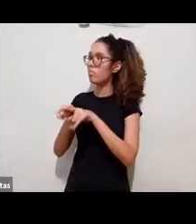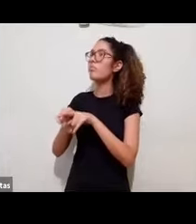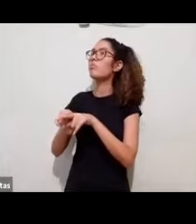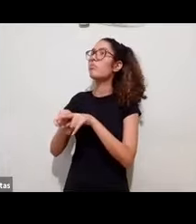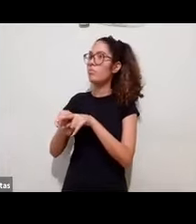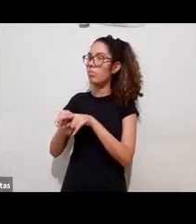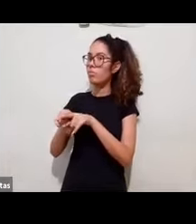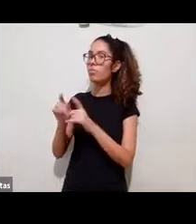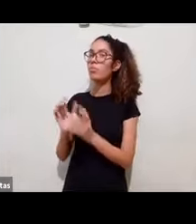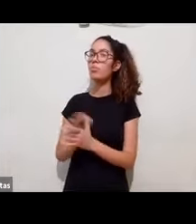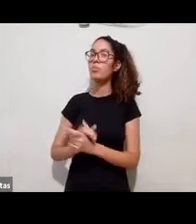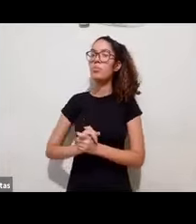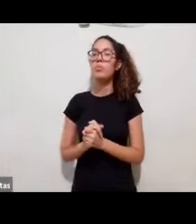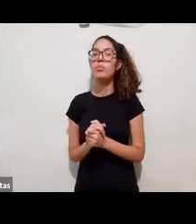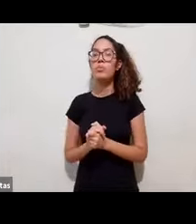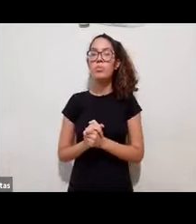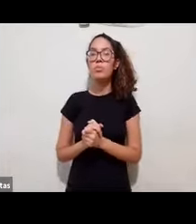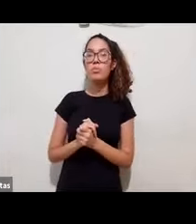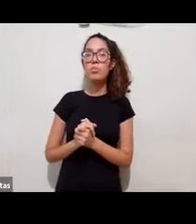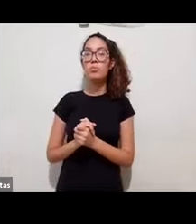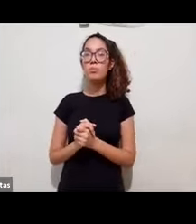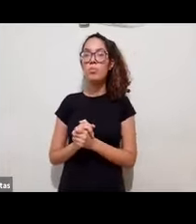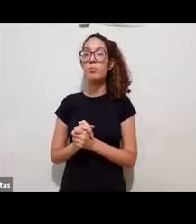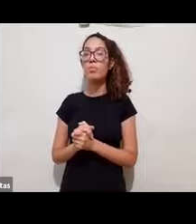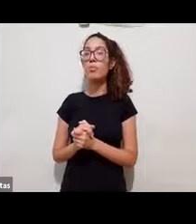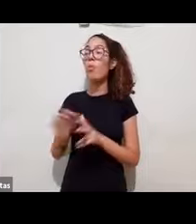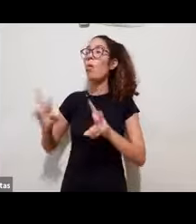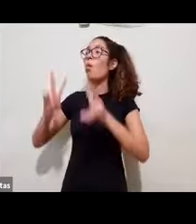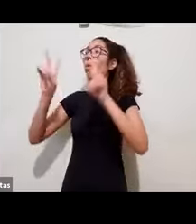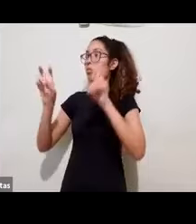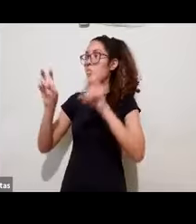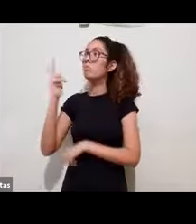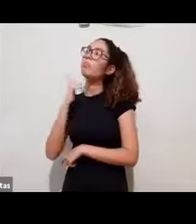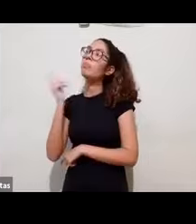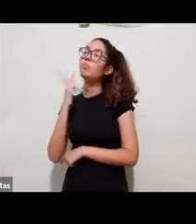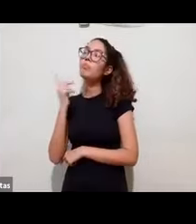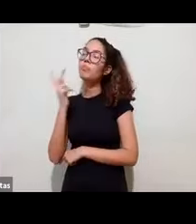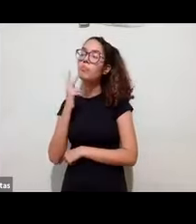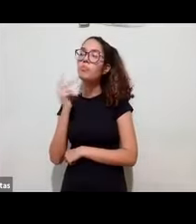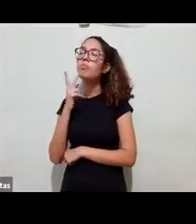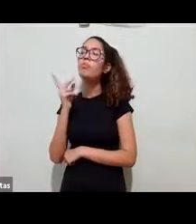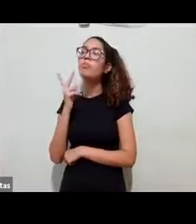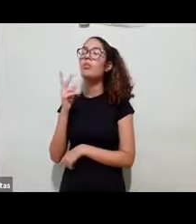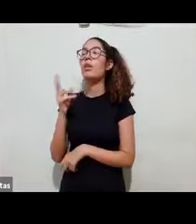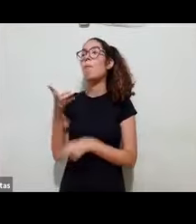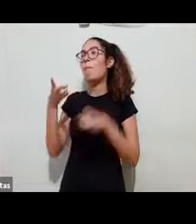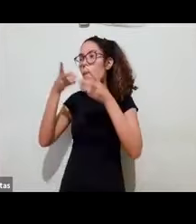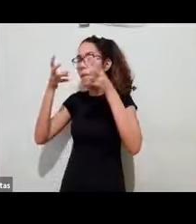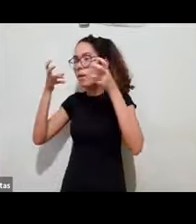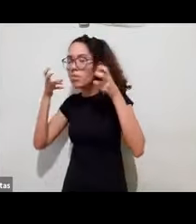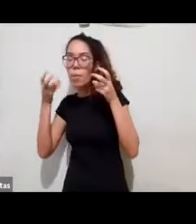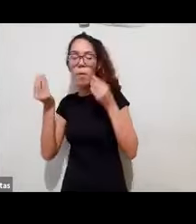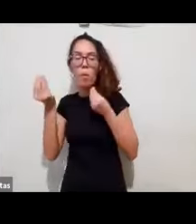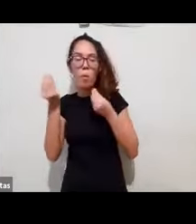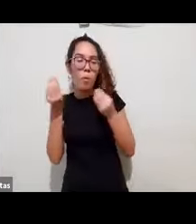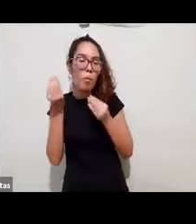precisa ter, né? Falando do território de Fortaleza, né, olhando para o plano plurianual,